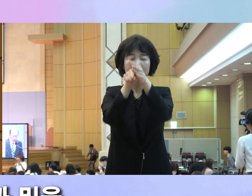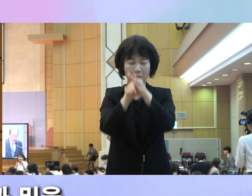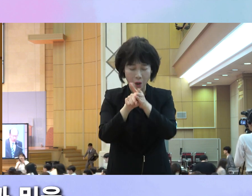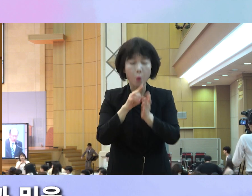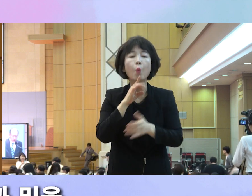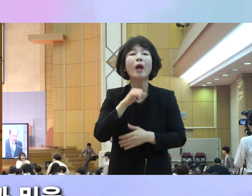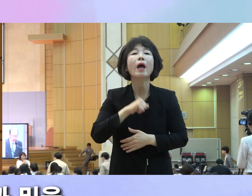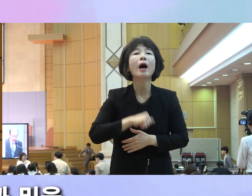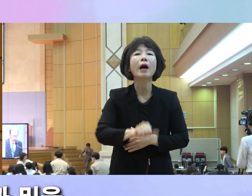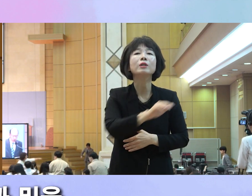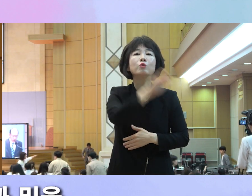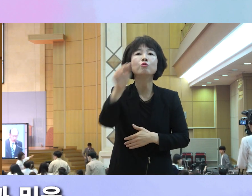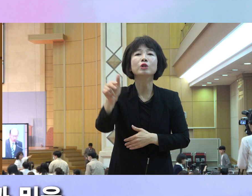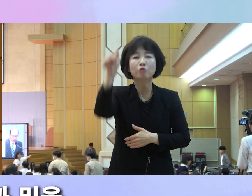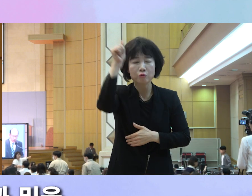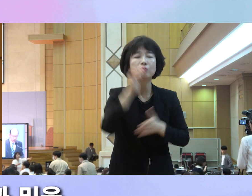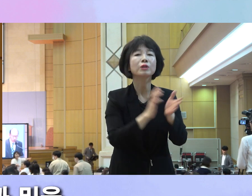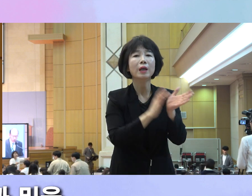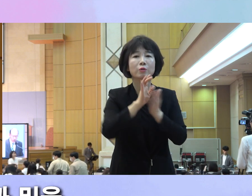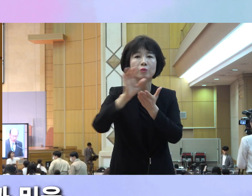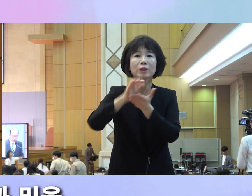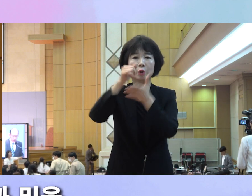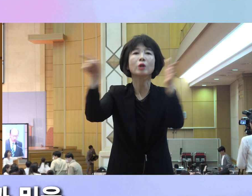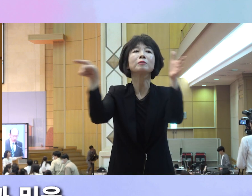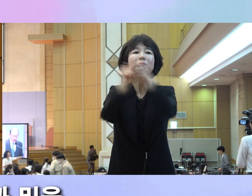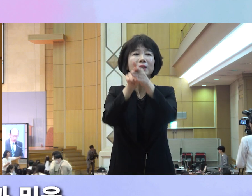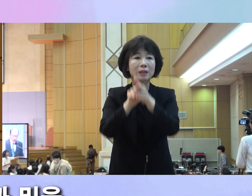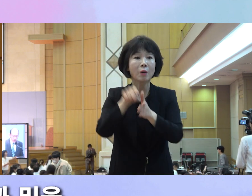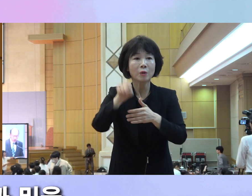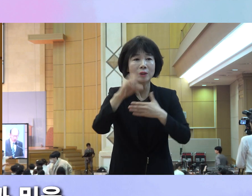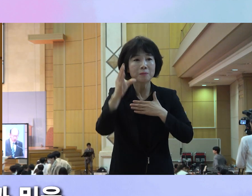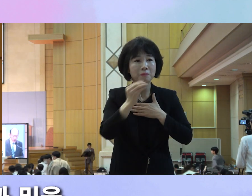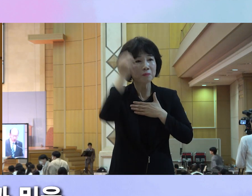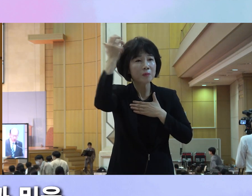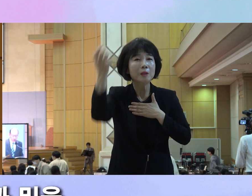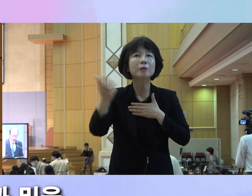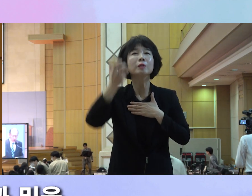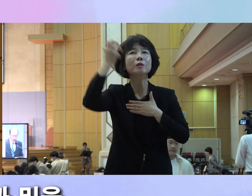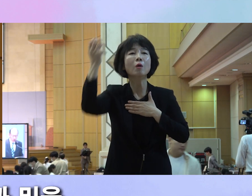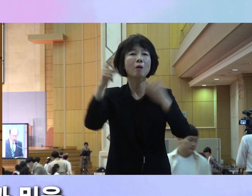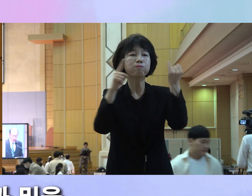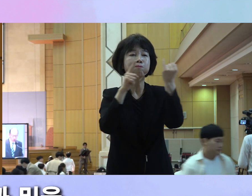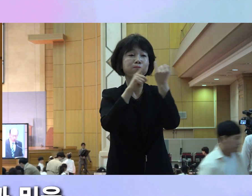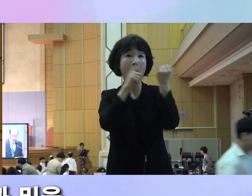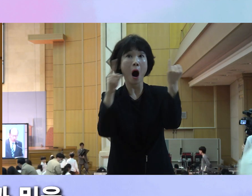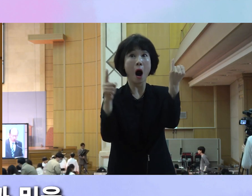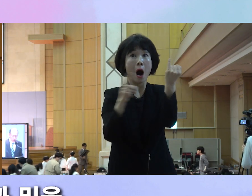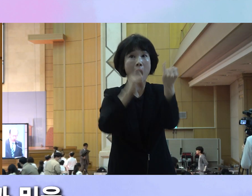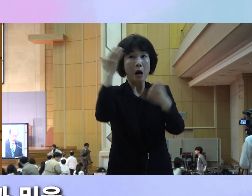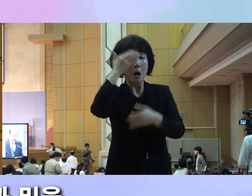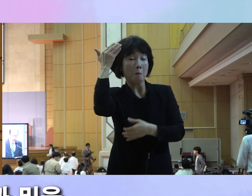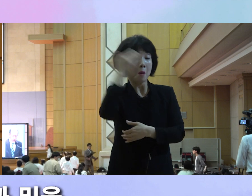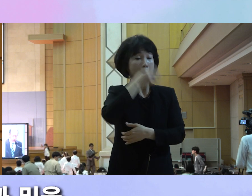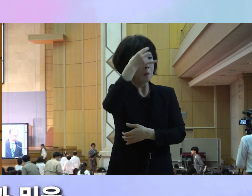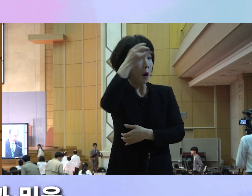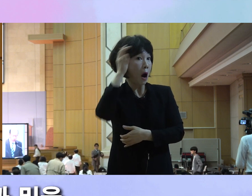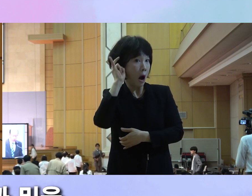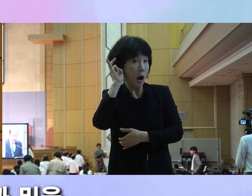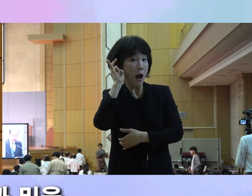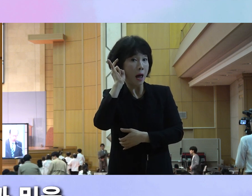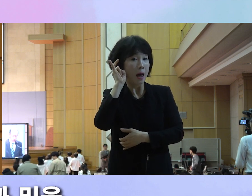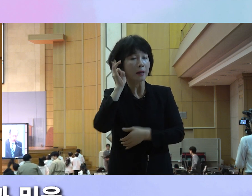믿사오며 그 외아들 우리 주 예수 그리스도를 믿사오니 이는 성령으로